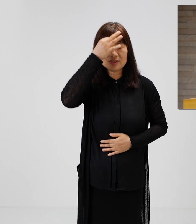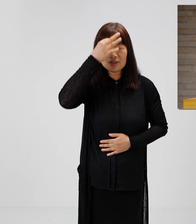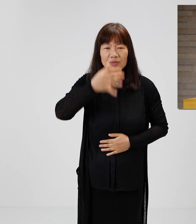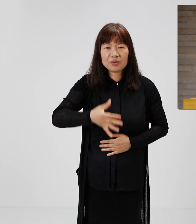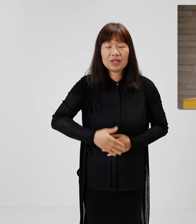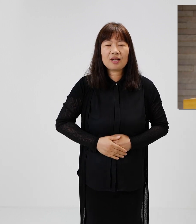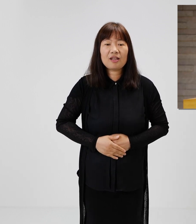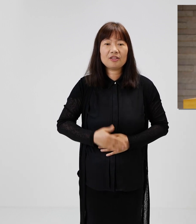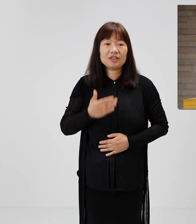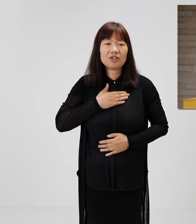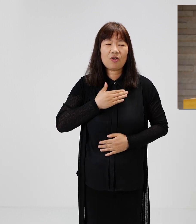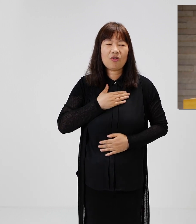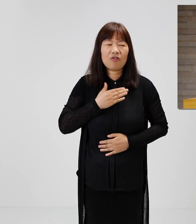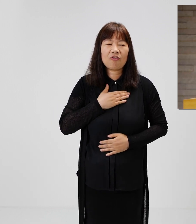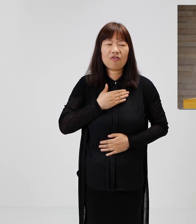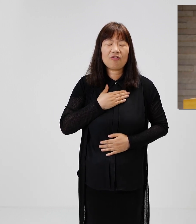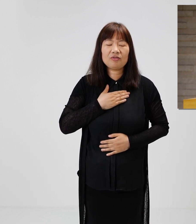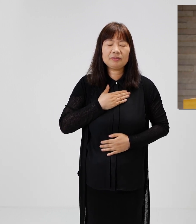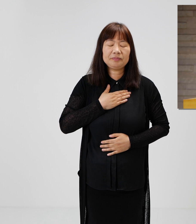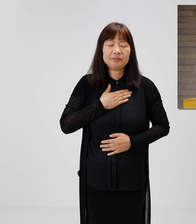죄송하지만 저는